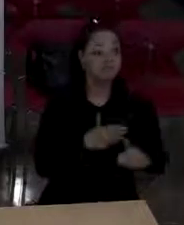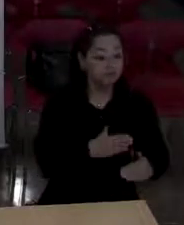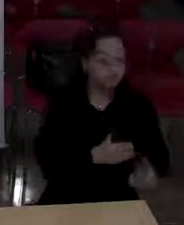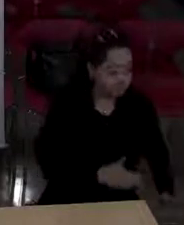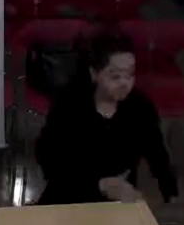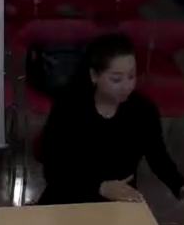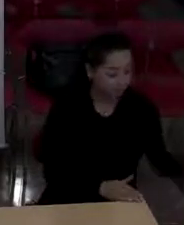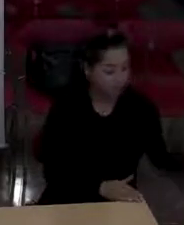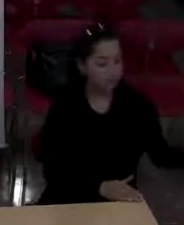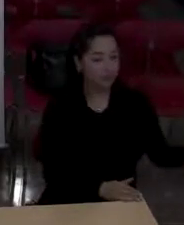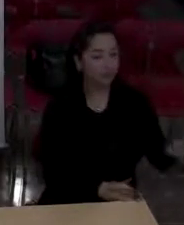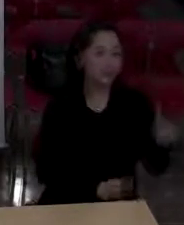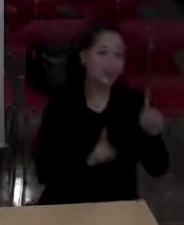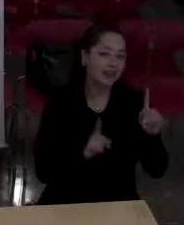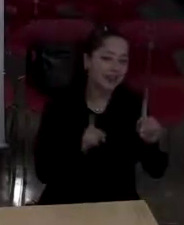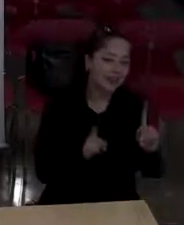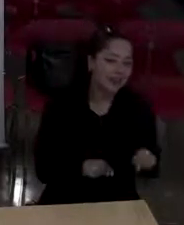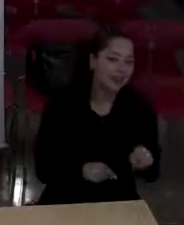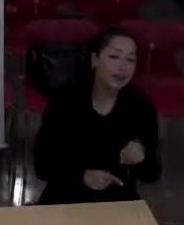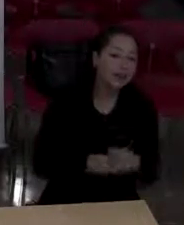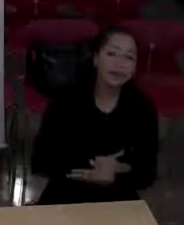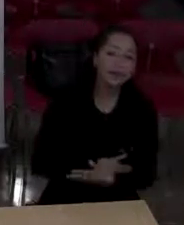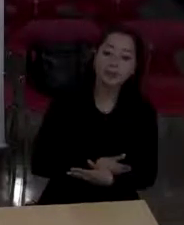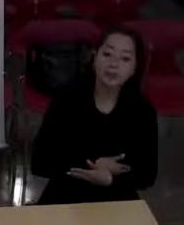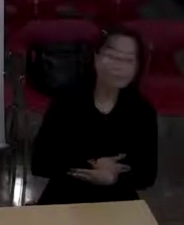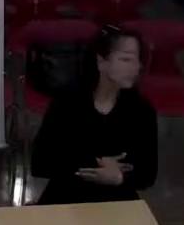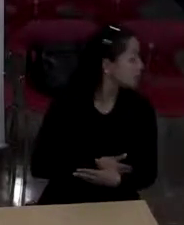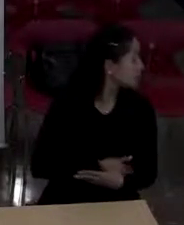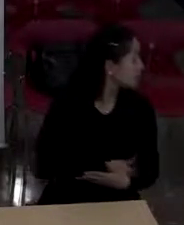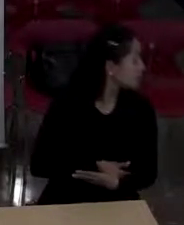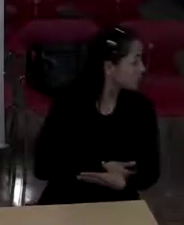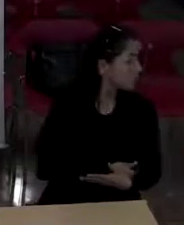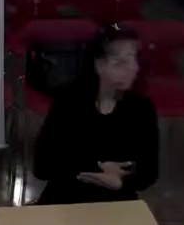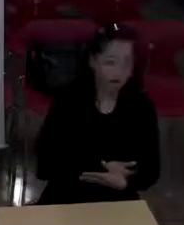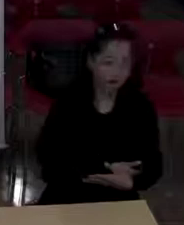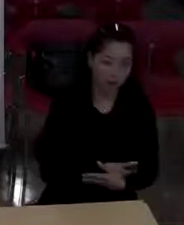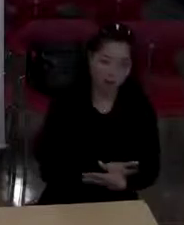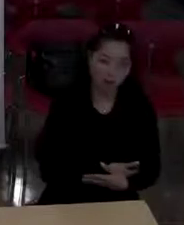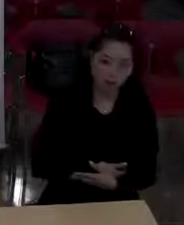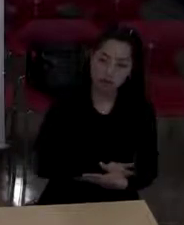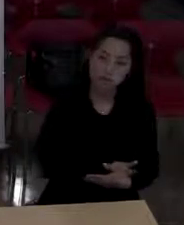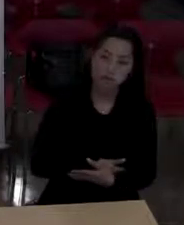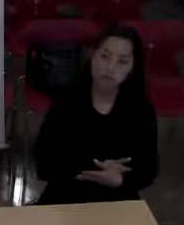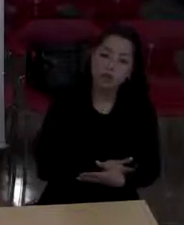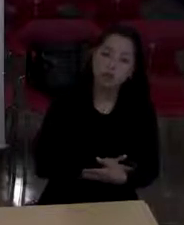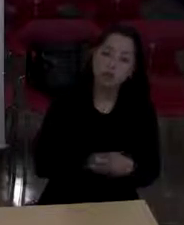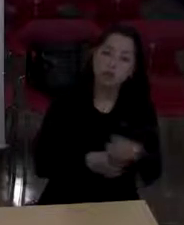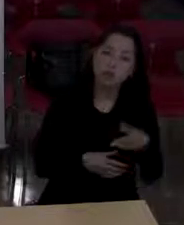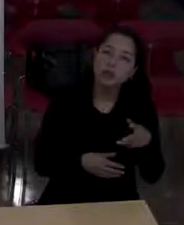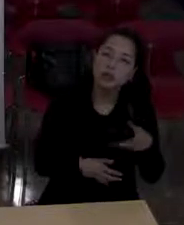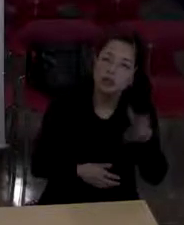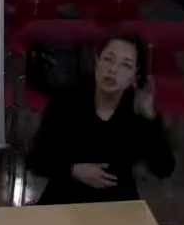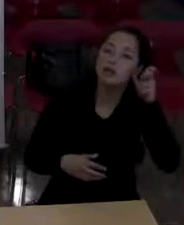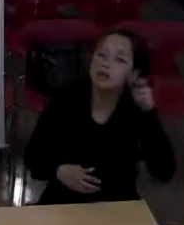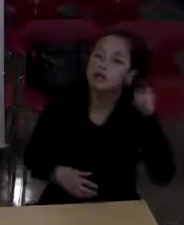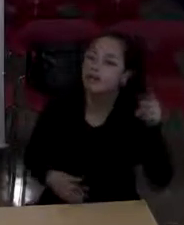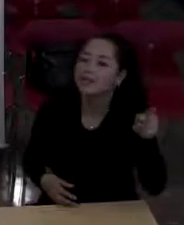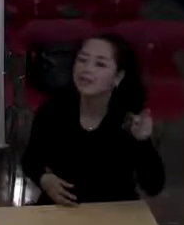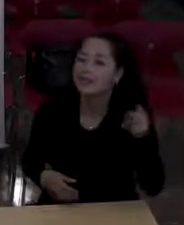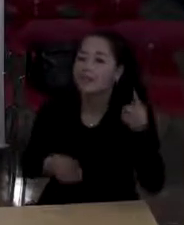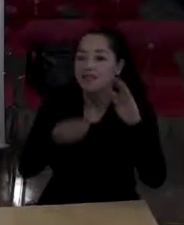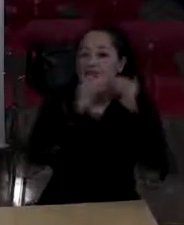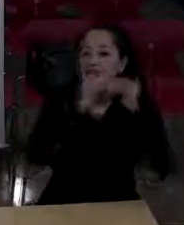sus manos. Entonces aquí también se puede entender cómo desde la lengua de señas ya empiezan a poner atención en la imitación de